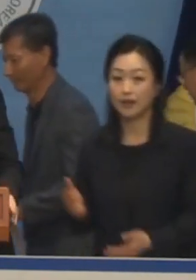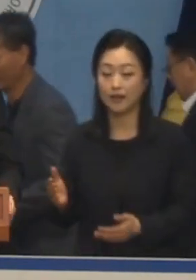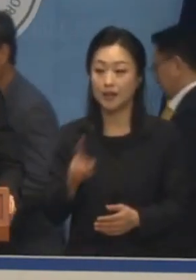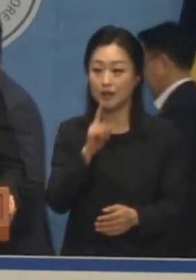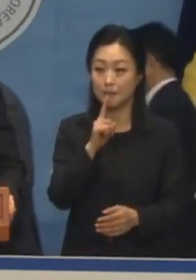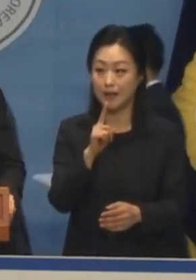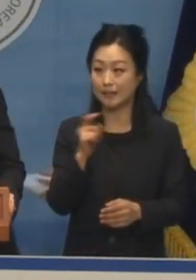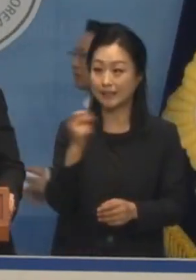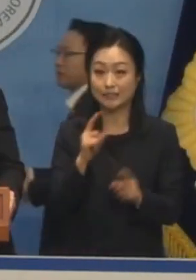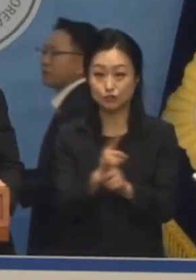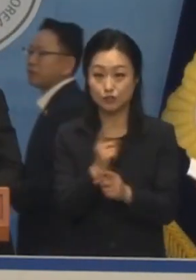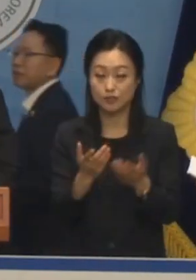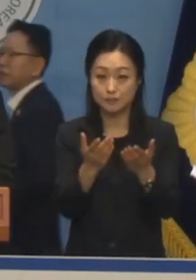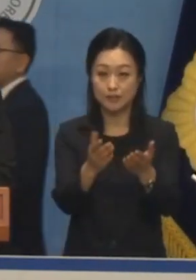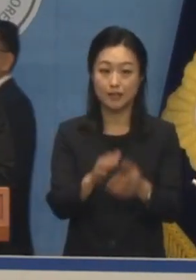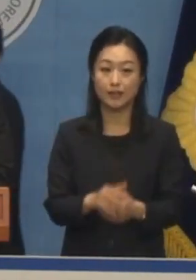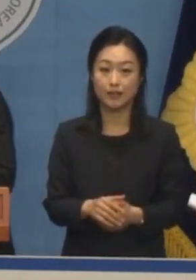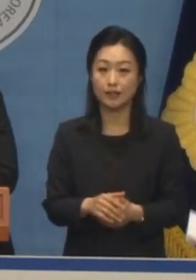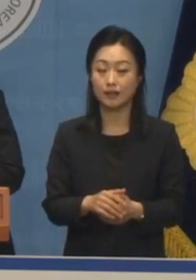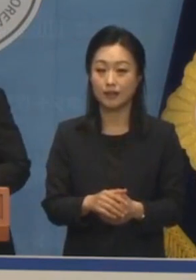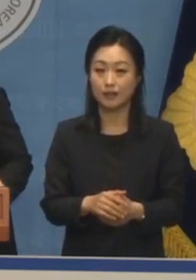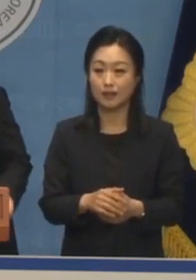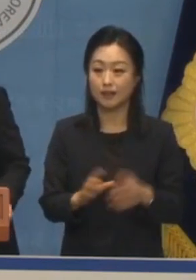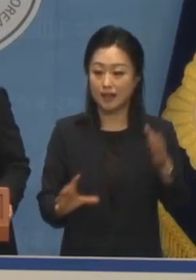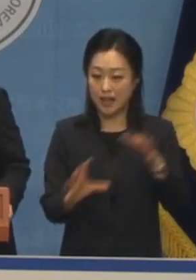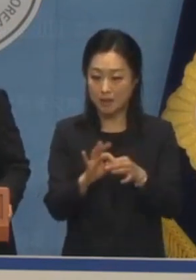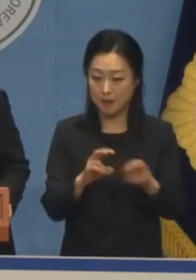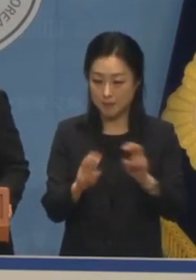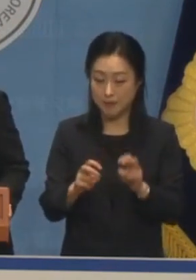말씀드립니다. 제의 요구한 것이 아니라